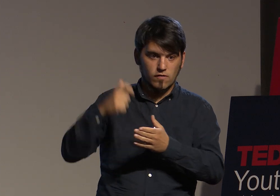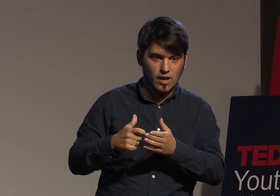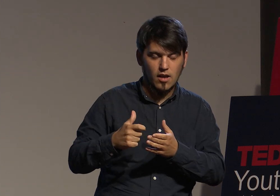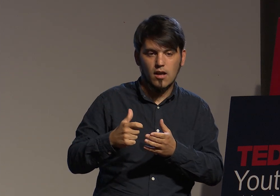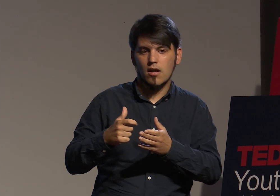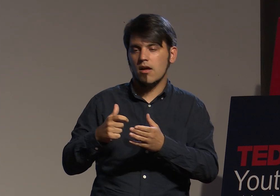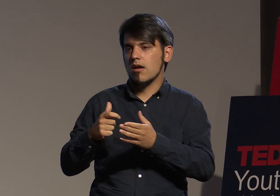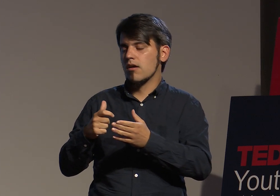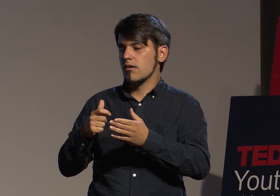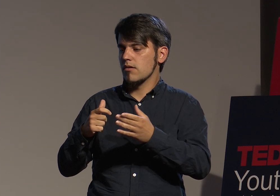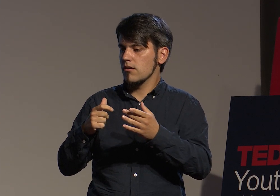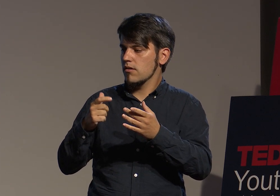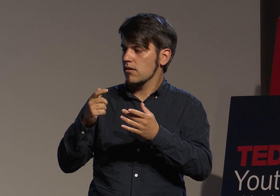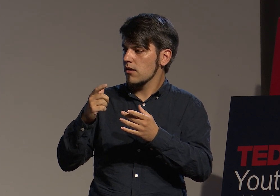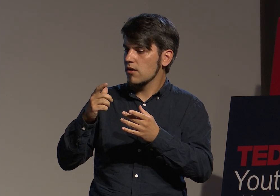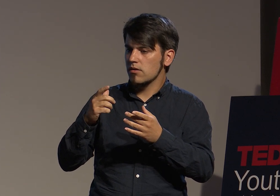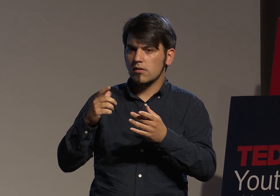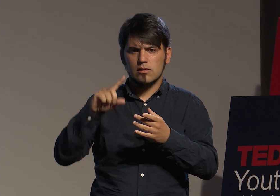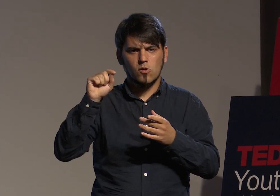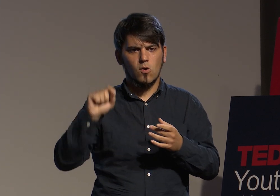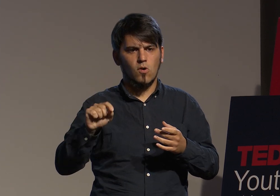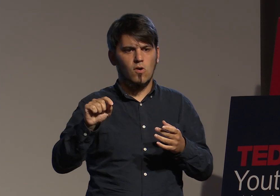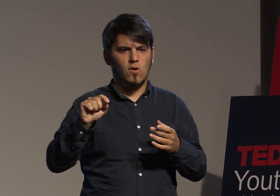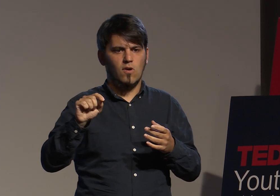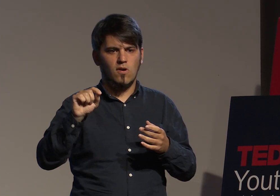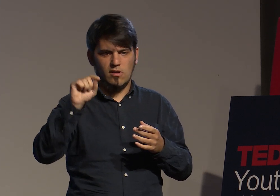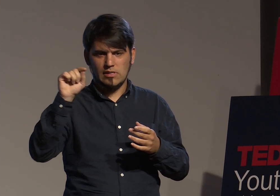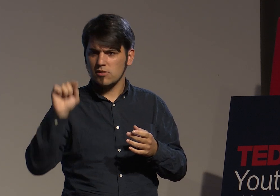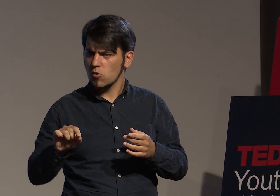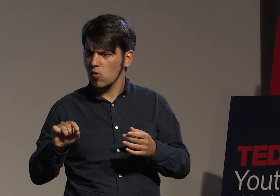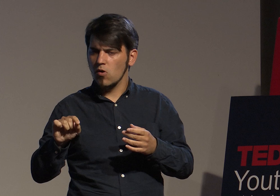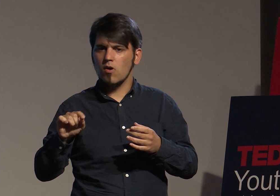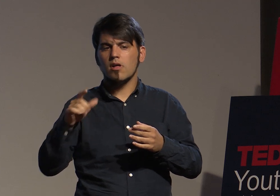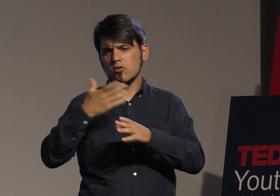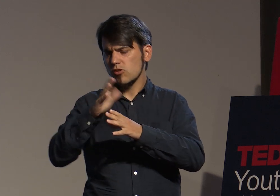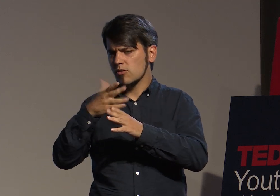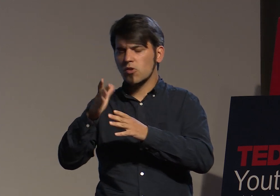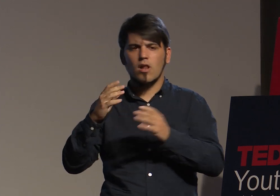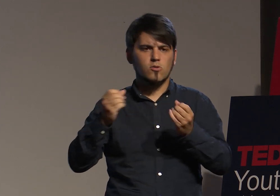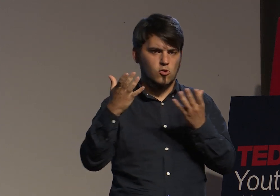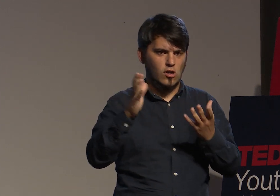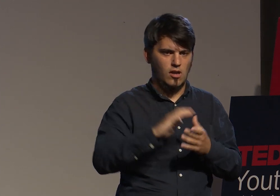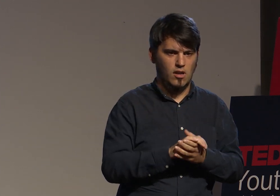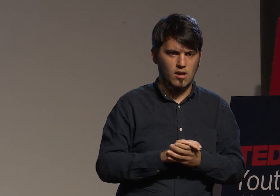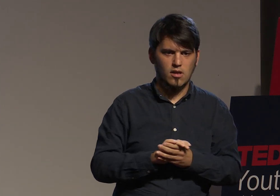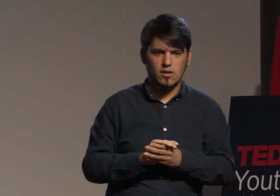Отношенията. Отношението към глухите хора. Защо? Ще споделя една